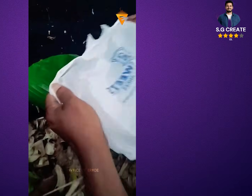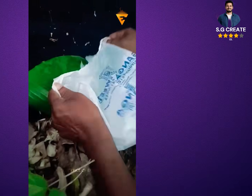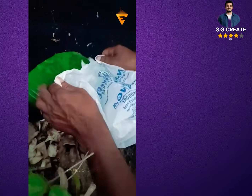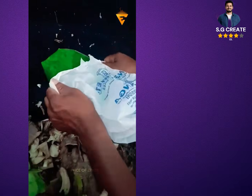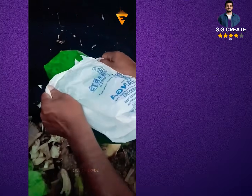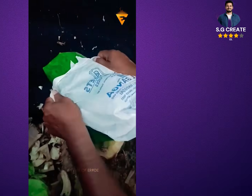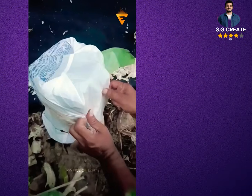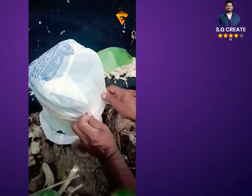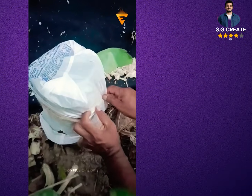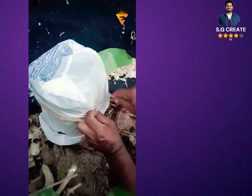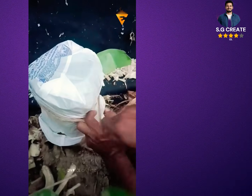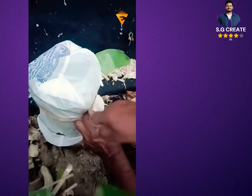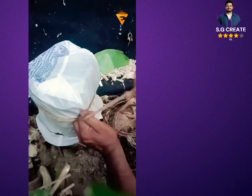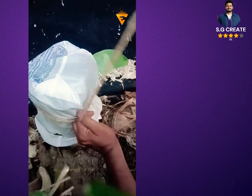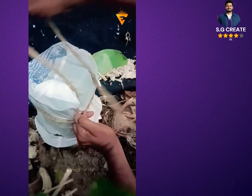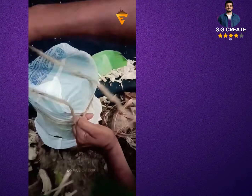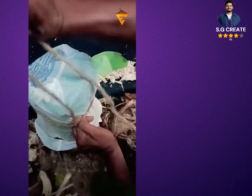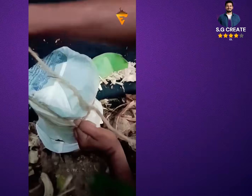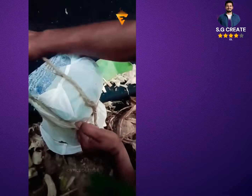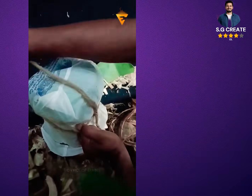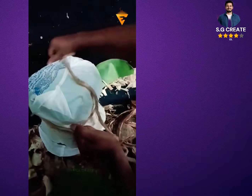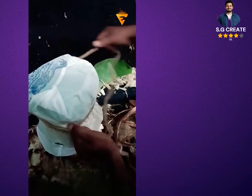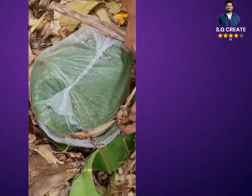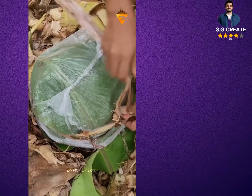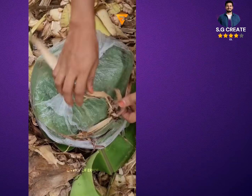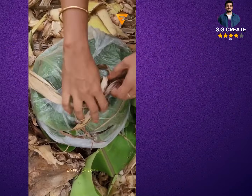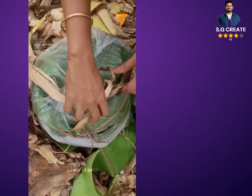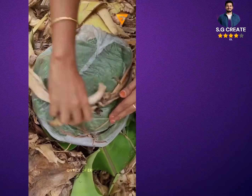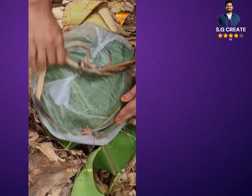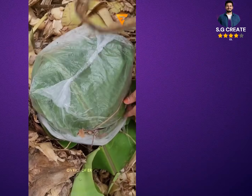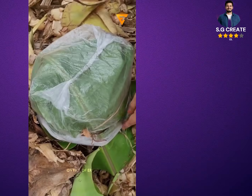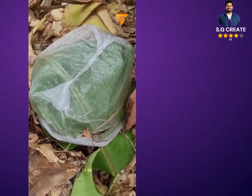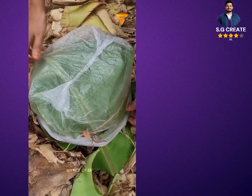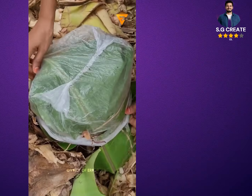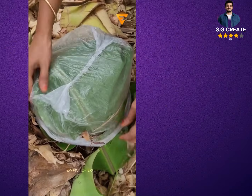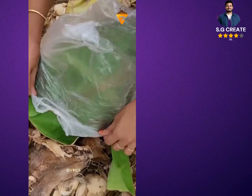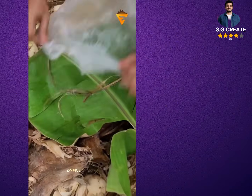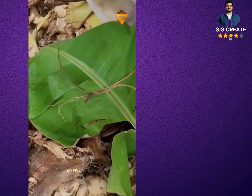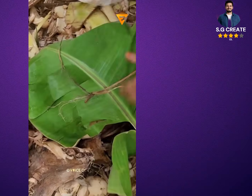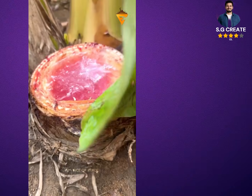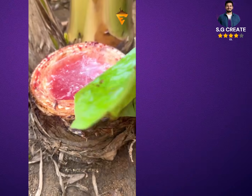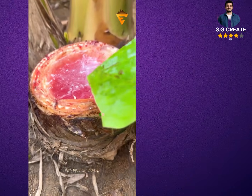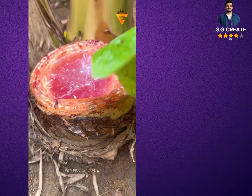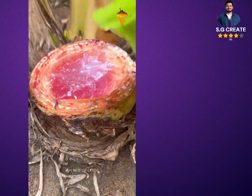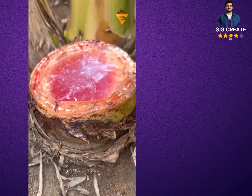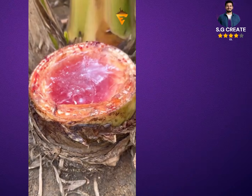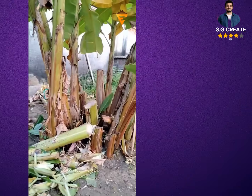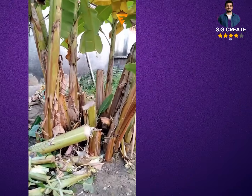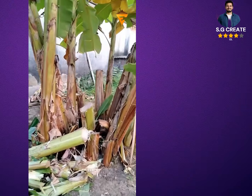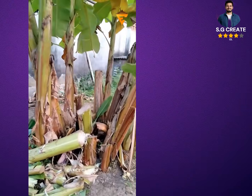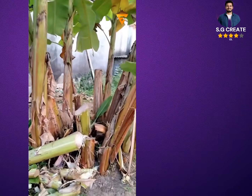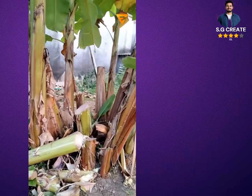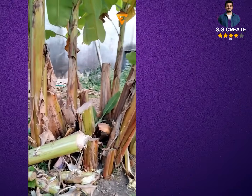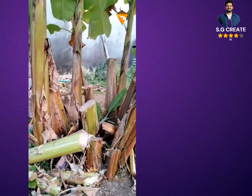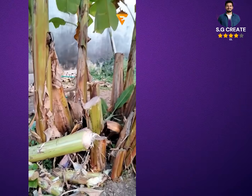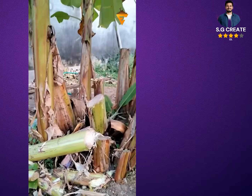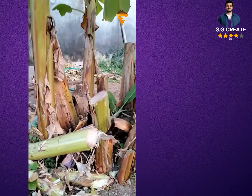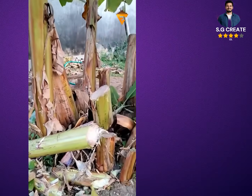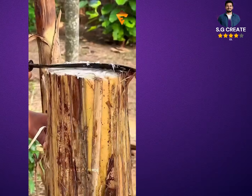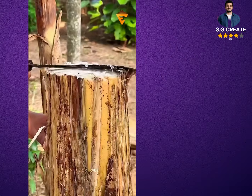லிட்டர் தண்ணி கூட வர வாய்ப்பு இருக்கு. இருந்தாலும் அது முதல்ல தேங்கி நிக்குது பாத்தியா, அதுதான் உண்மையானது. அந்த கசாயம் சொல்லலாம். மறுபடி சொருக்கிறதெல்லாம் அது வந்து